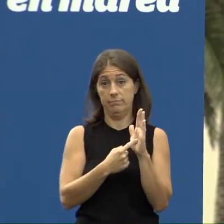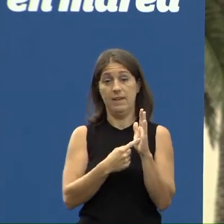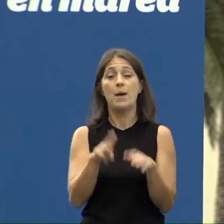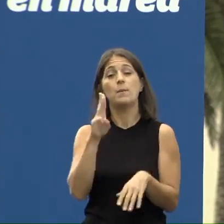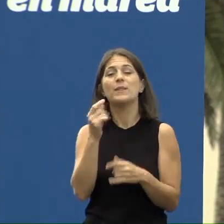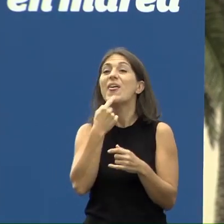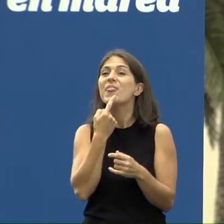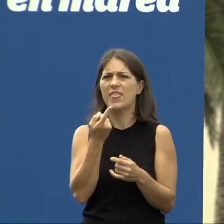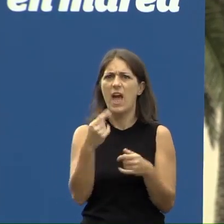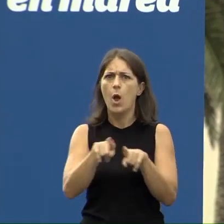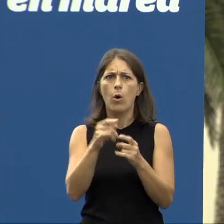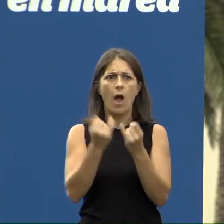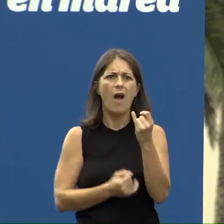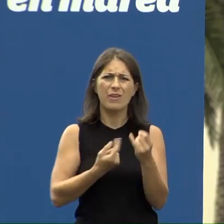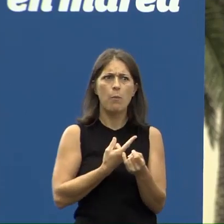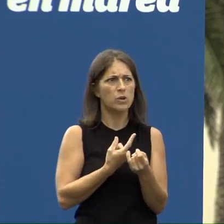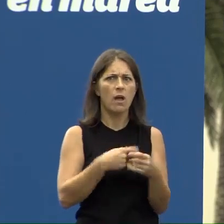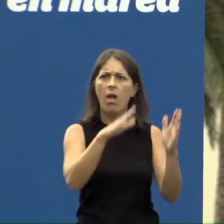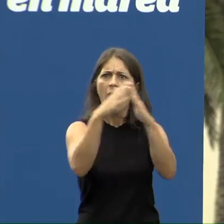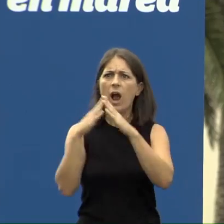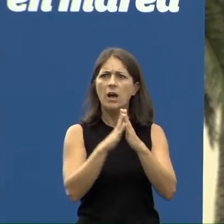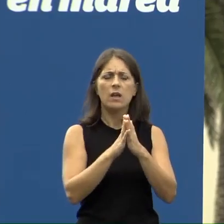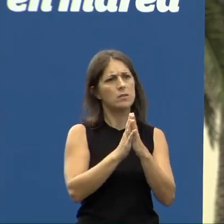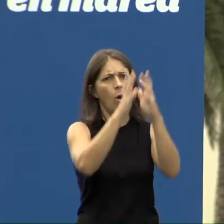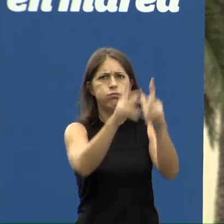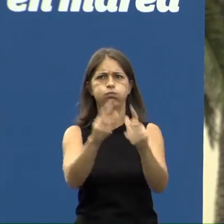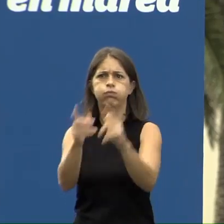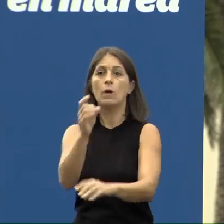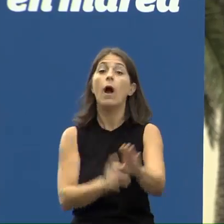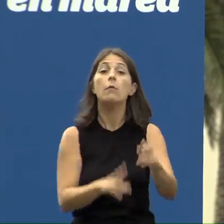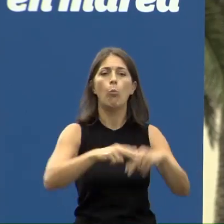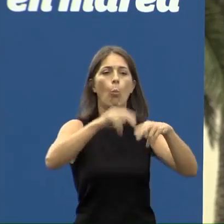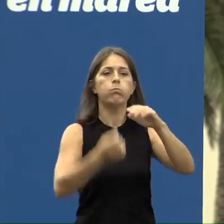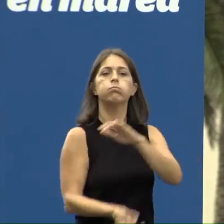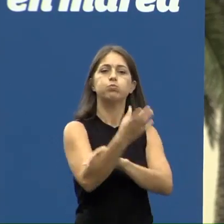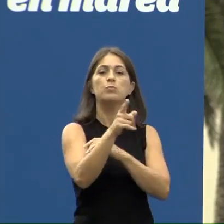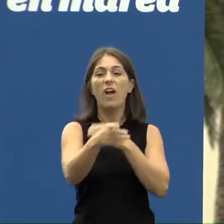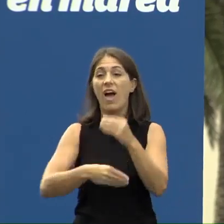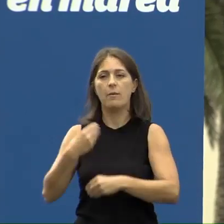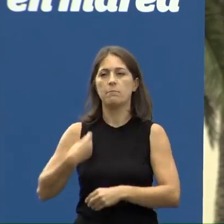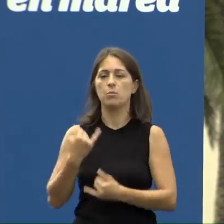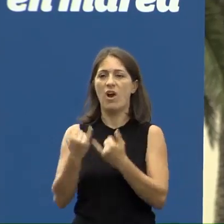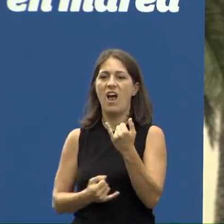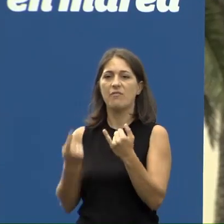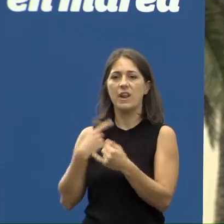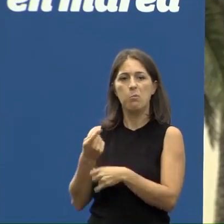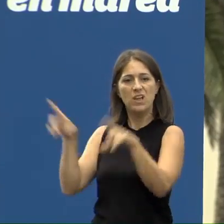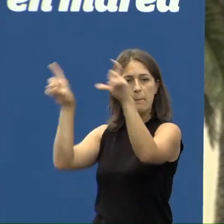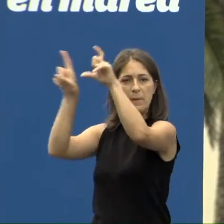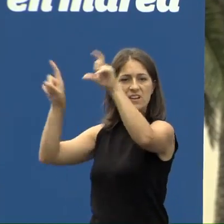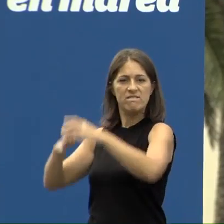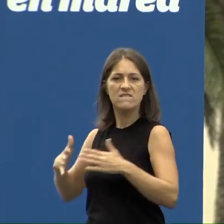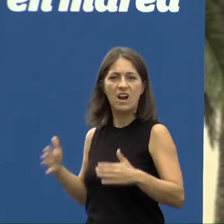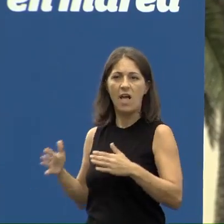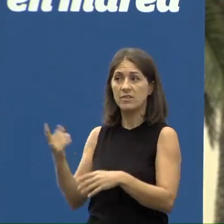patibulario quería derrubar esas 1.200 vivendas e crear unha urbanización, porque iso é o que son os escravos das grandes empresas, das